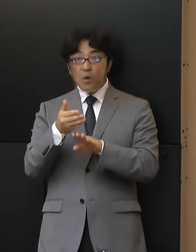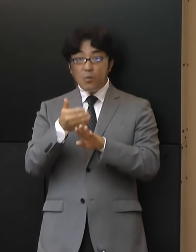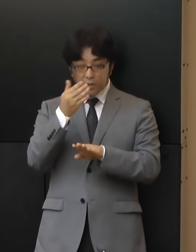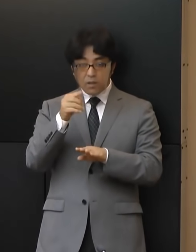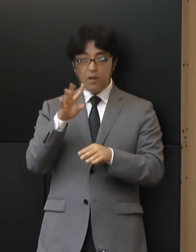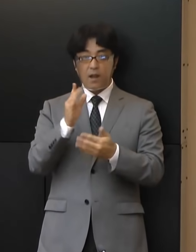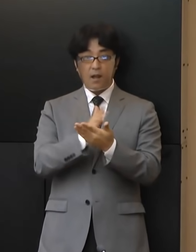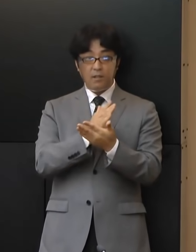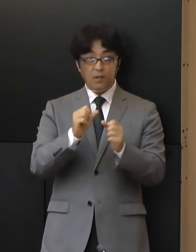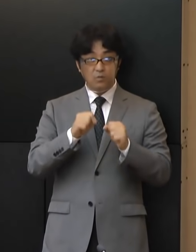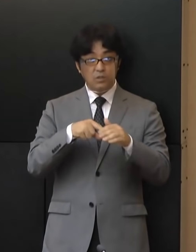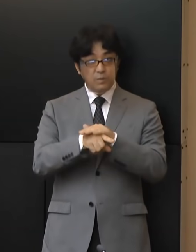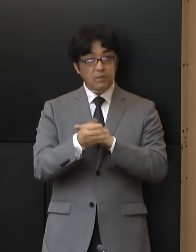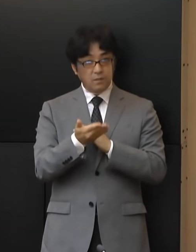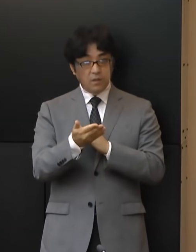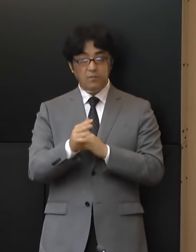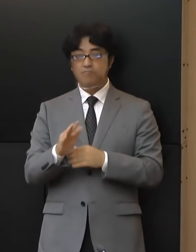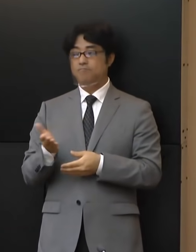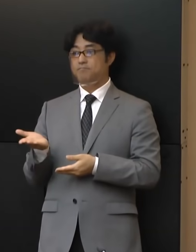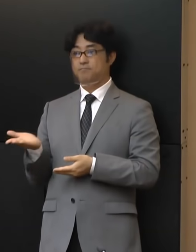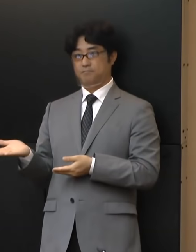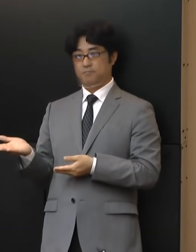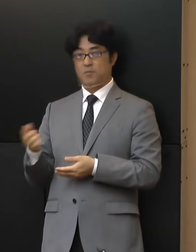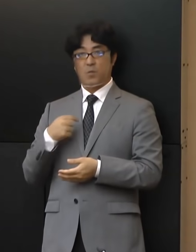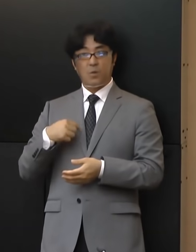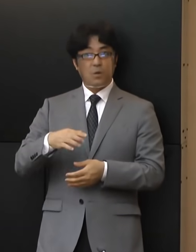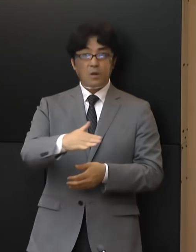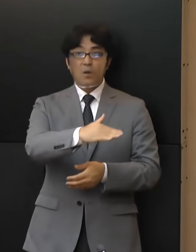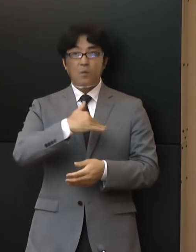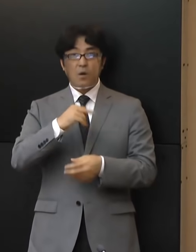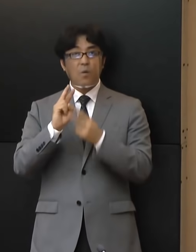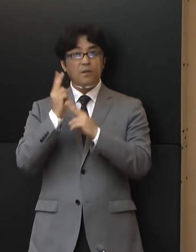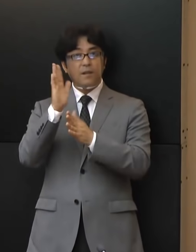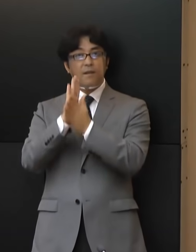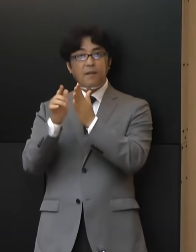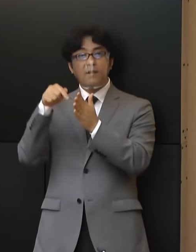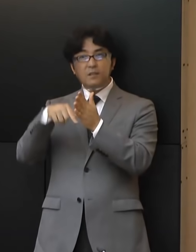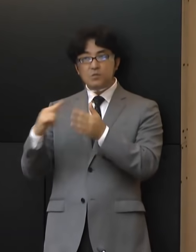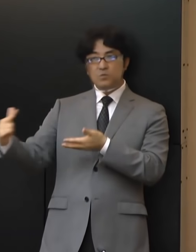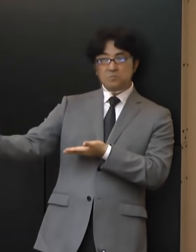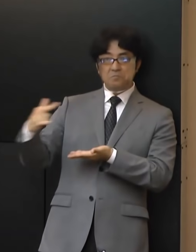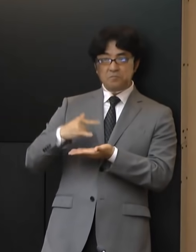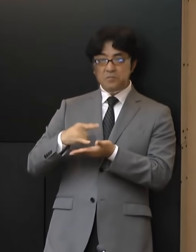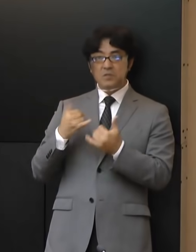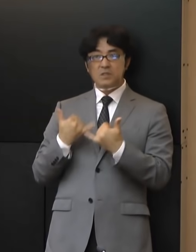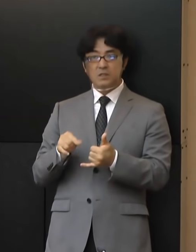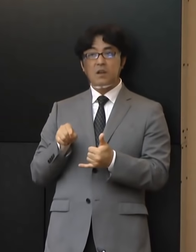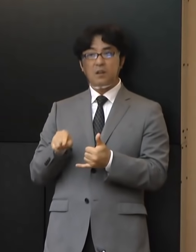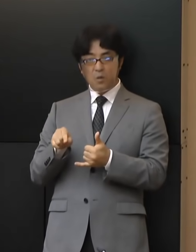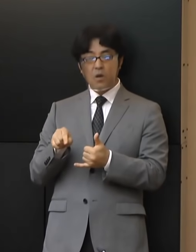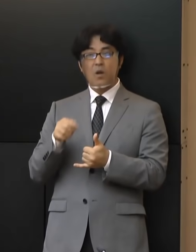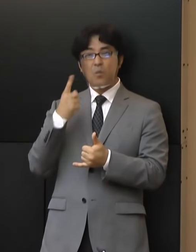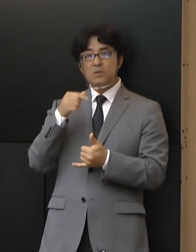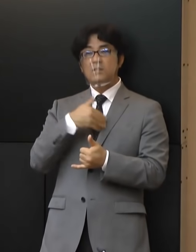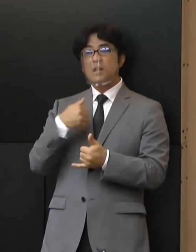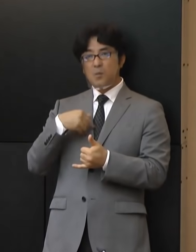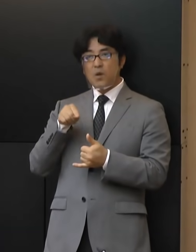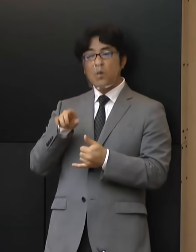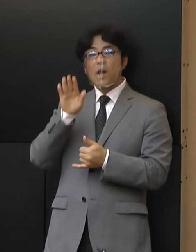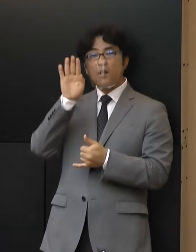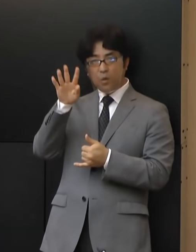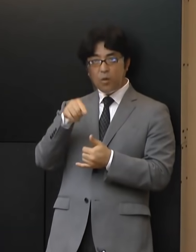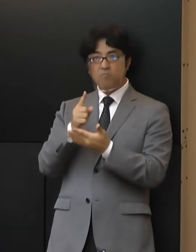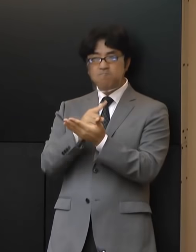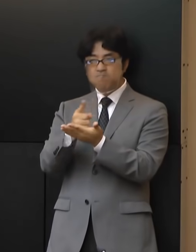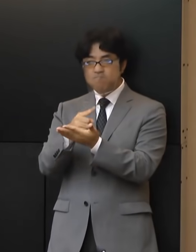考えです。 我々はこの沖縄にやって来られる県外からの方には、できるだけその後の追跡がし